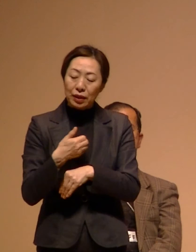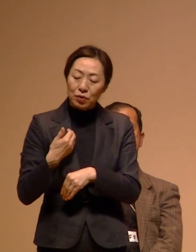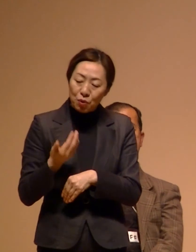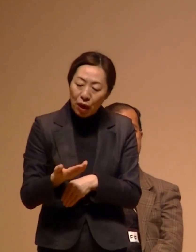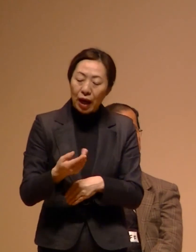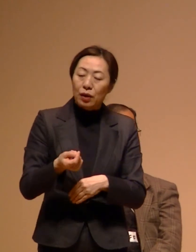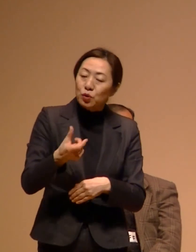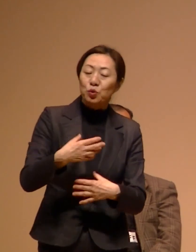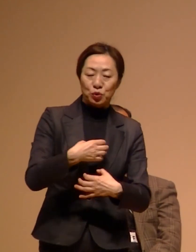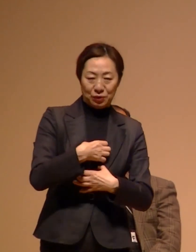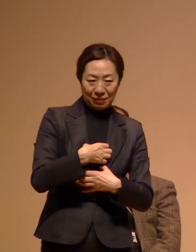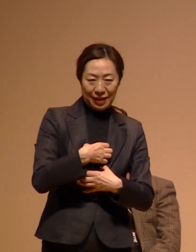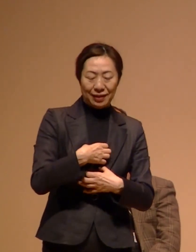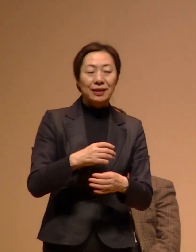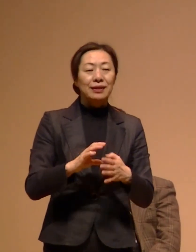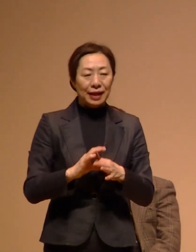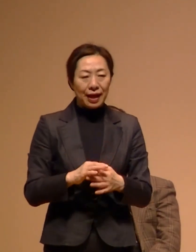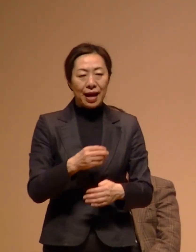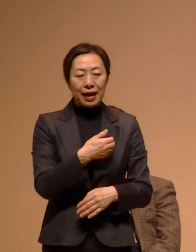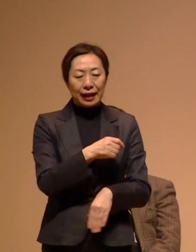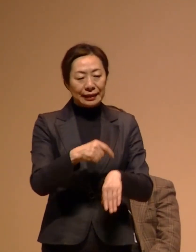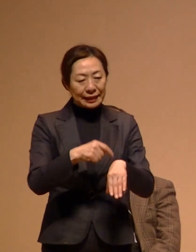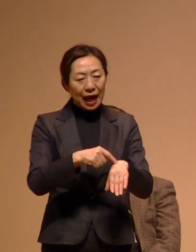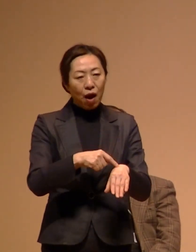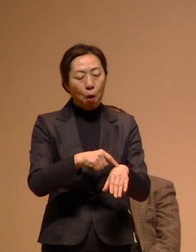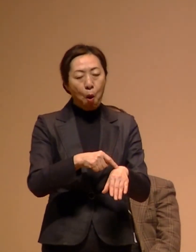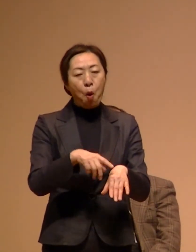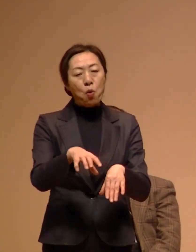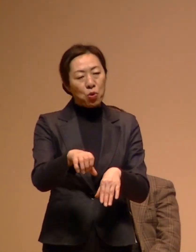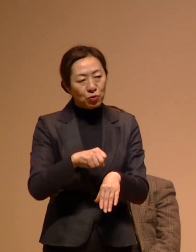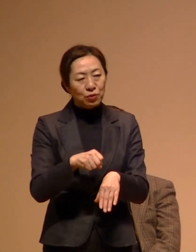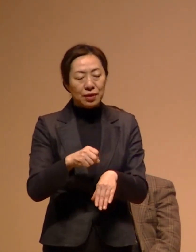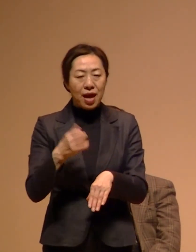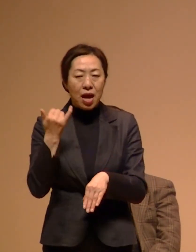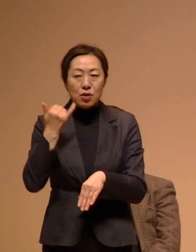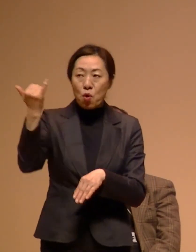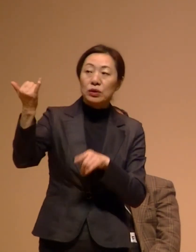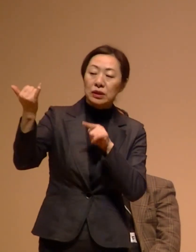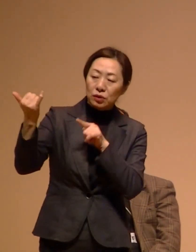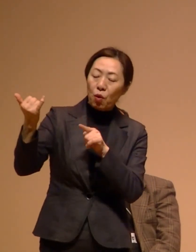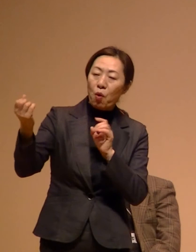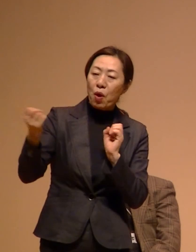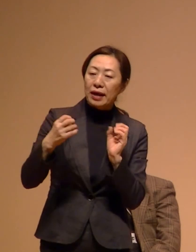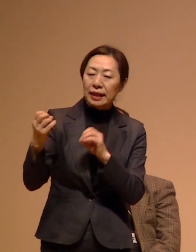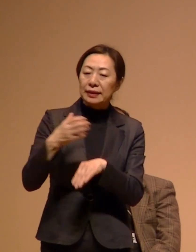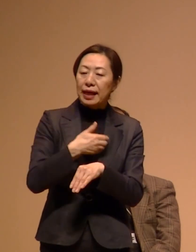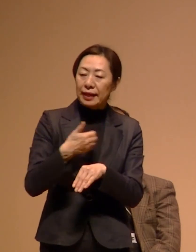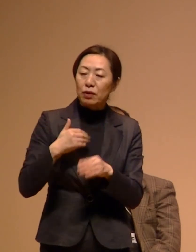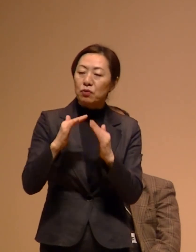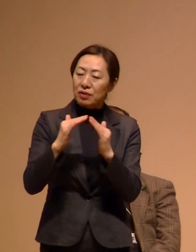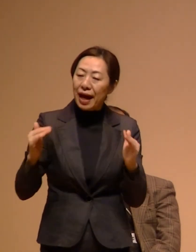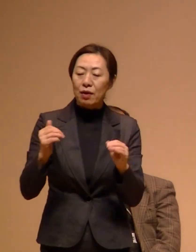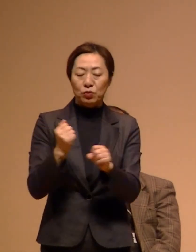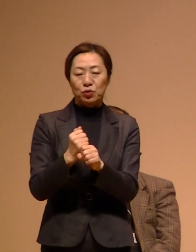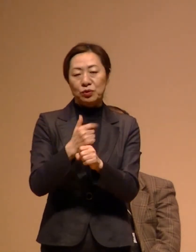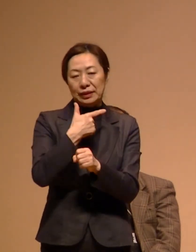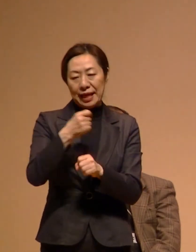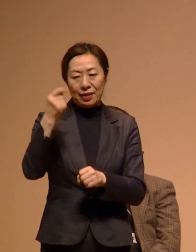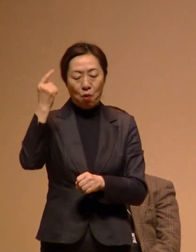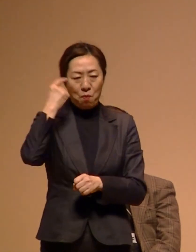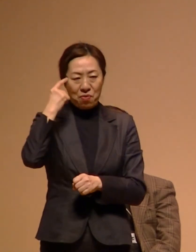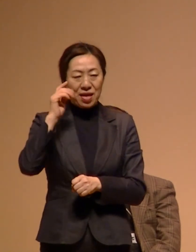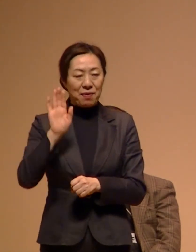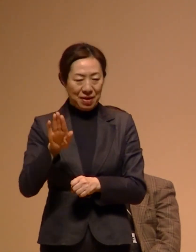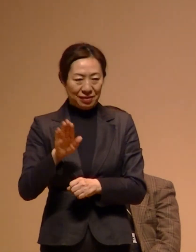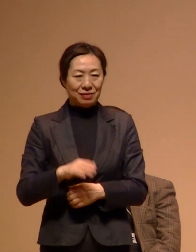から、なるべく時間を作って、両親と話ができる機会を作りたいなと。あの日以来、特にそういう